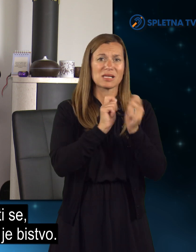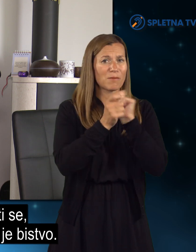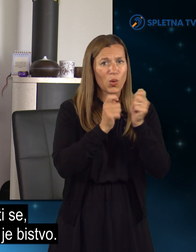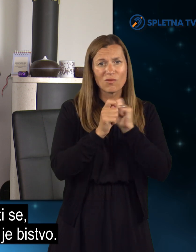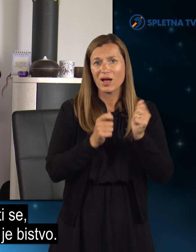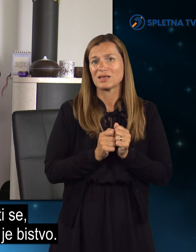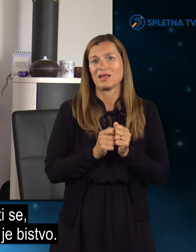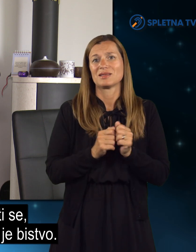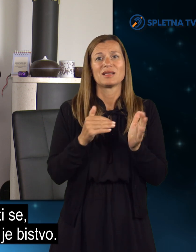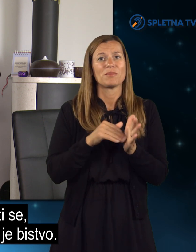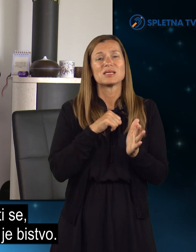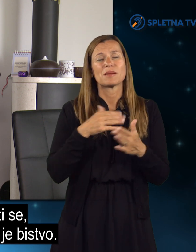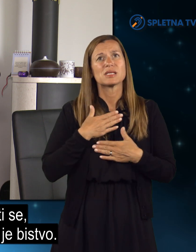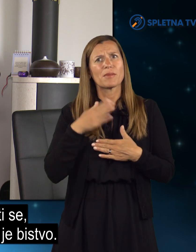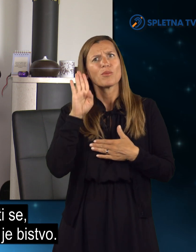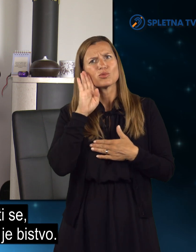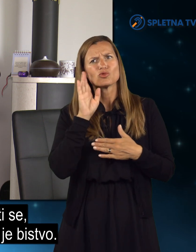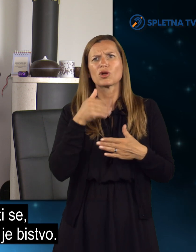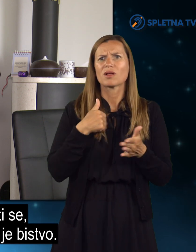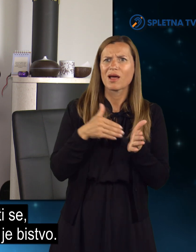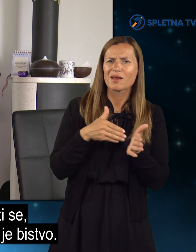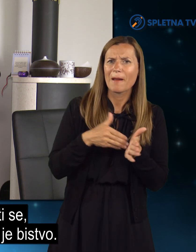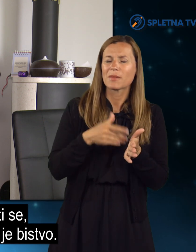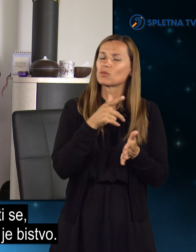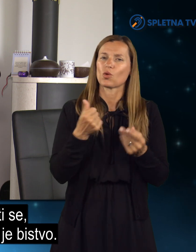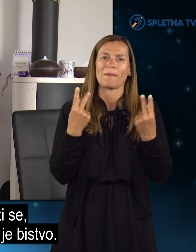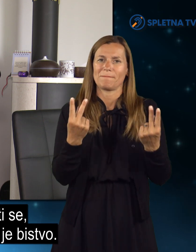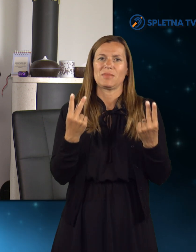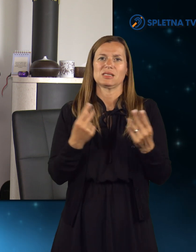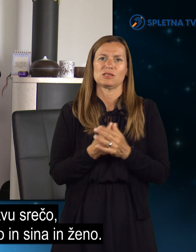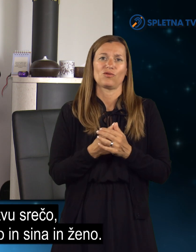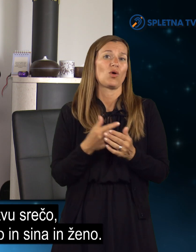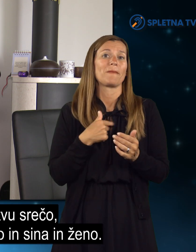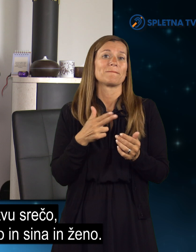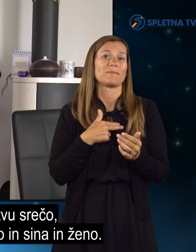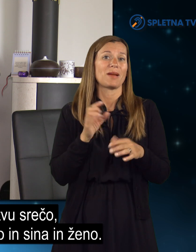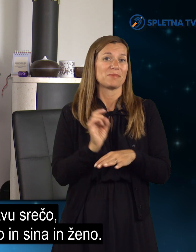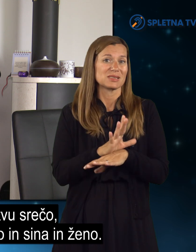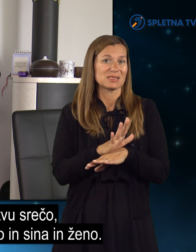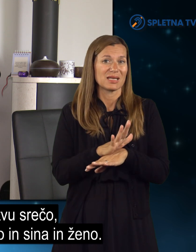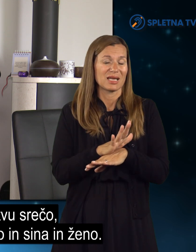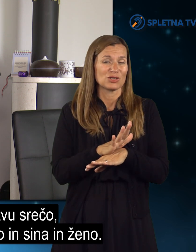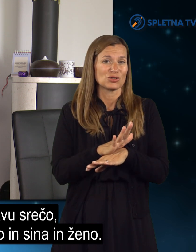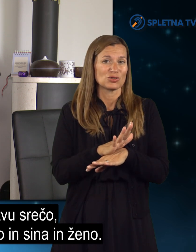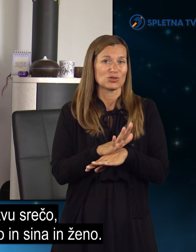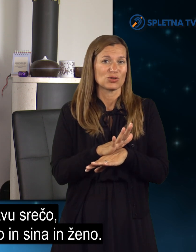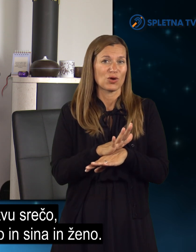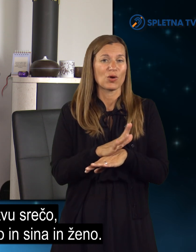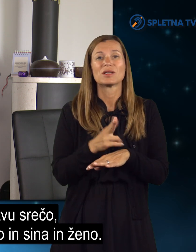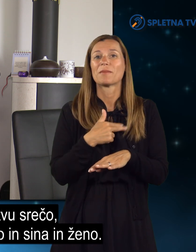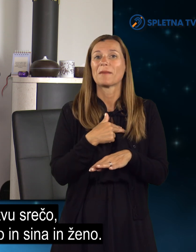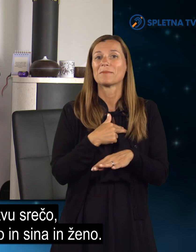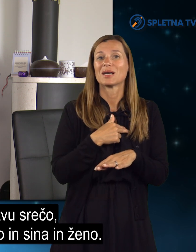pogovarjati se, poslušati se, to je bistvo. Jaz sem srečo, da imam take